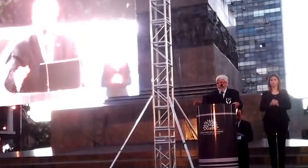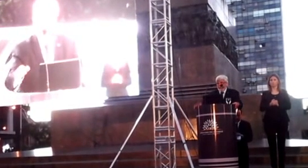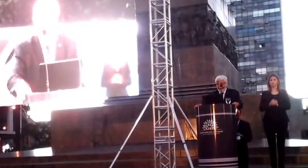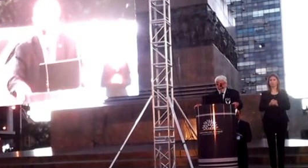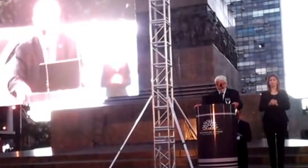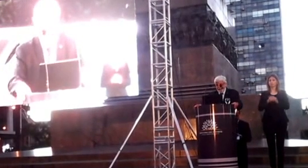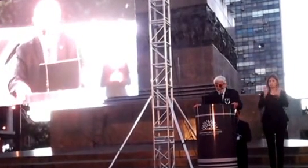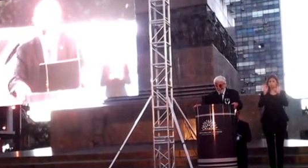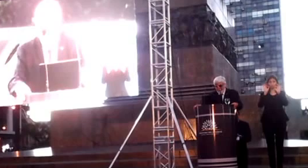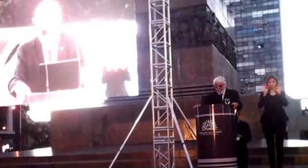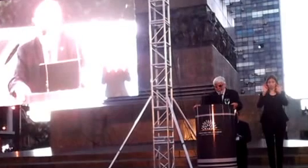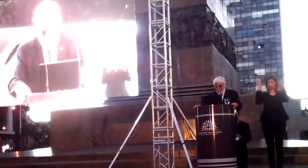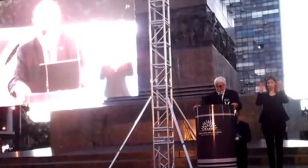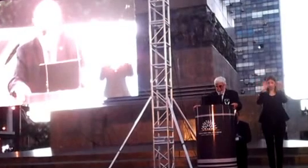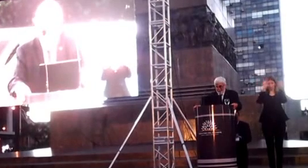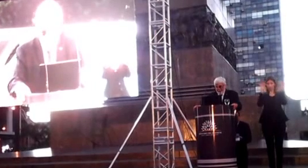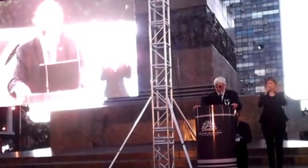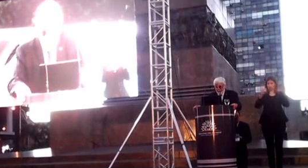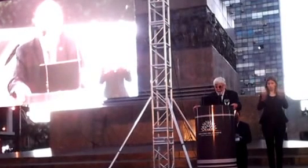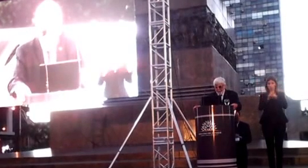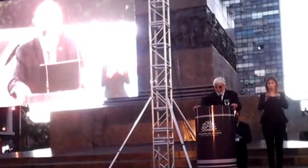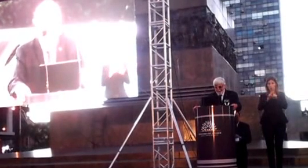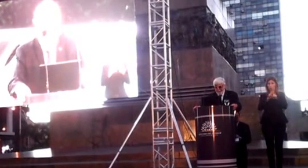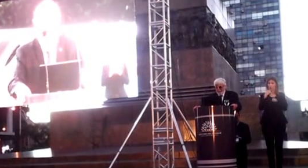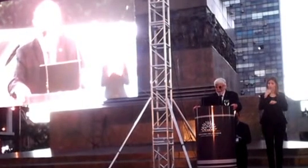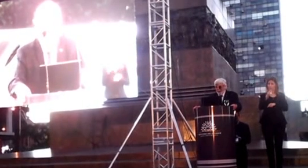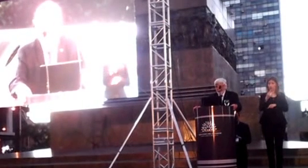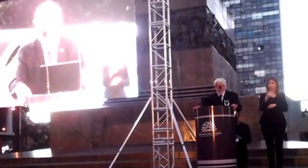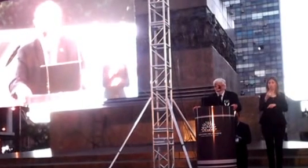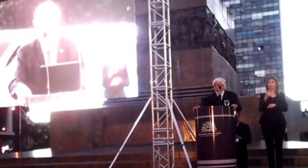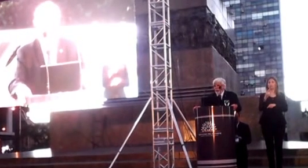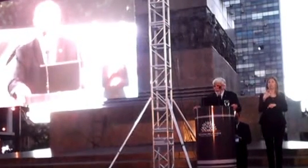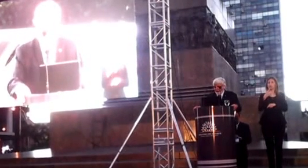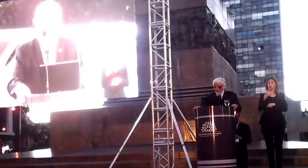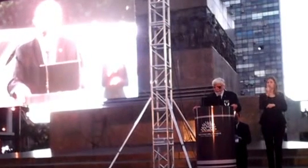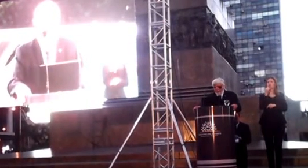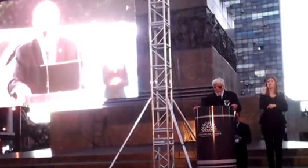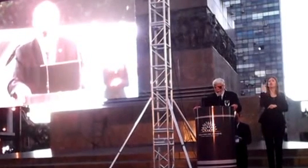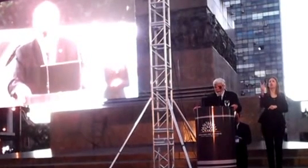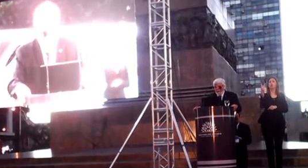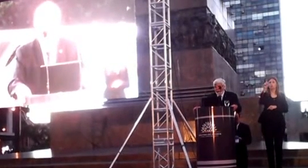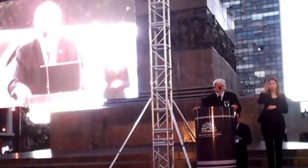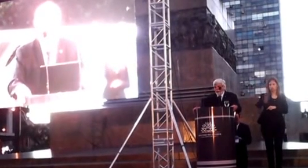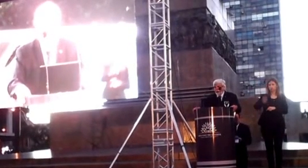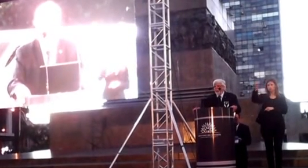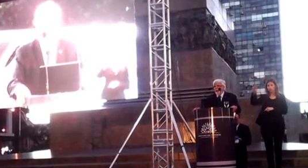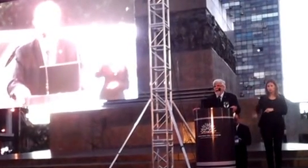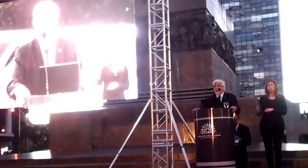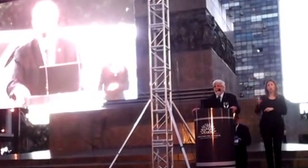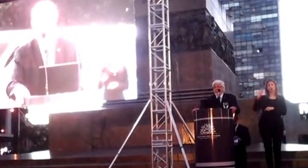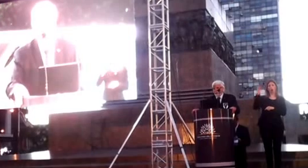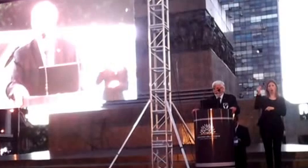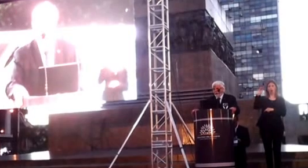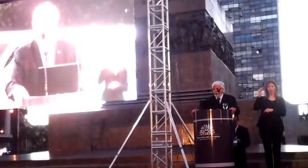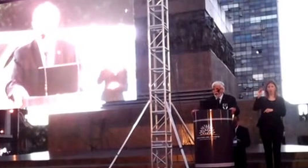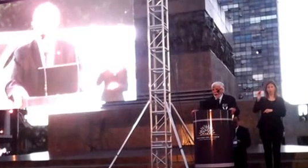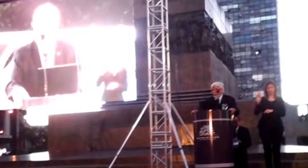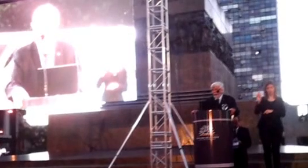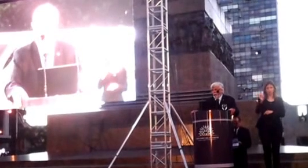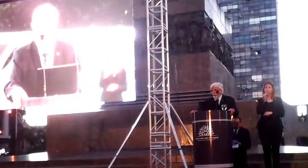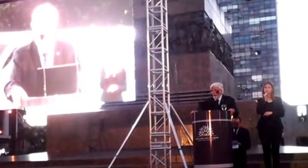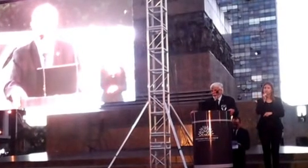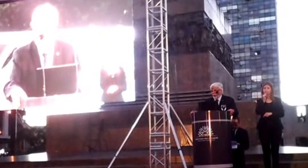Palabras textuales del director. Dos hombres, en la plenitud de su vida,